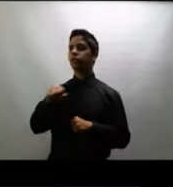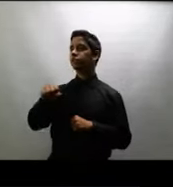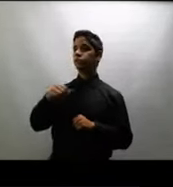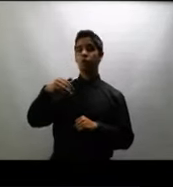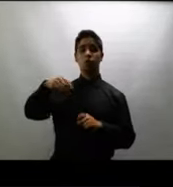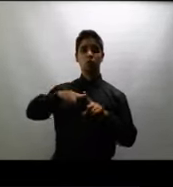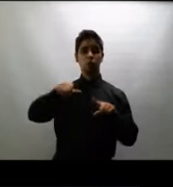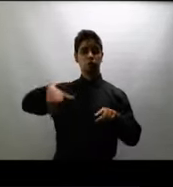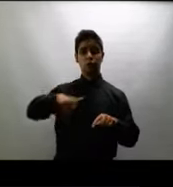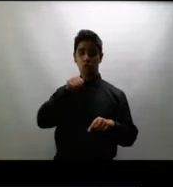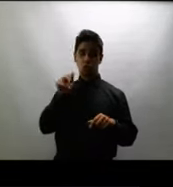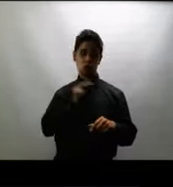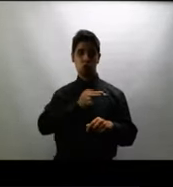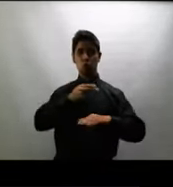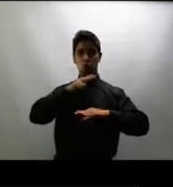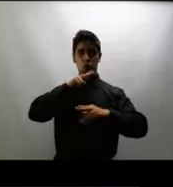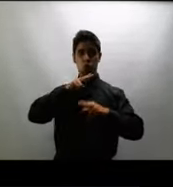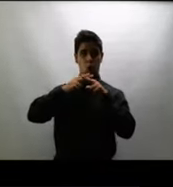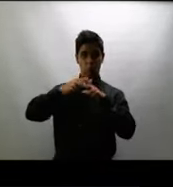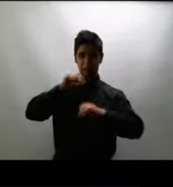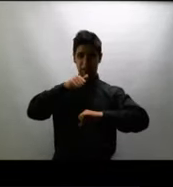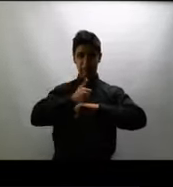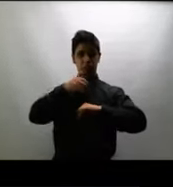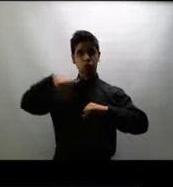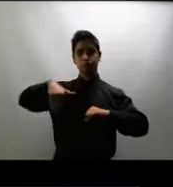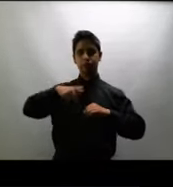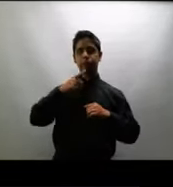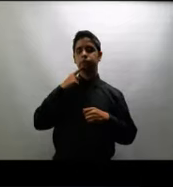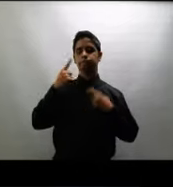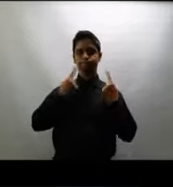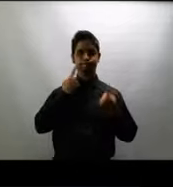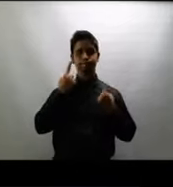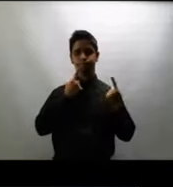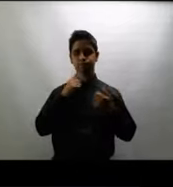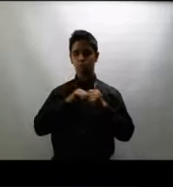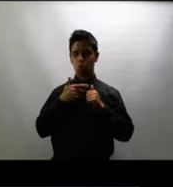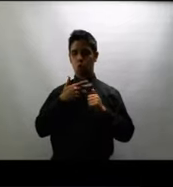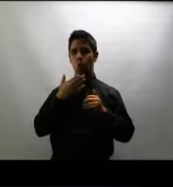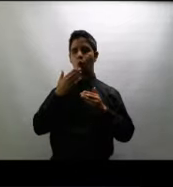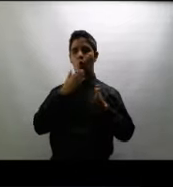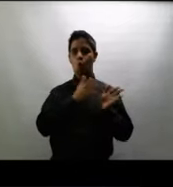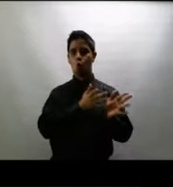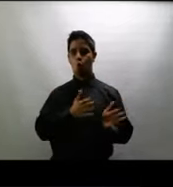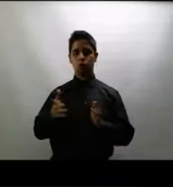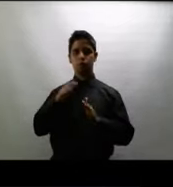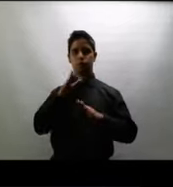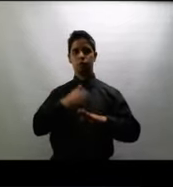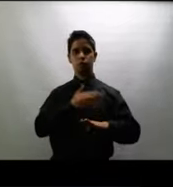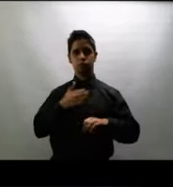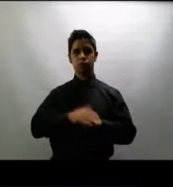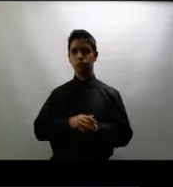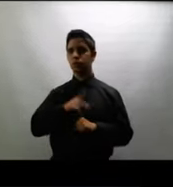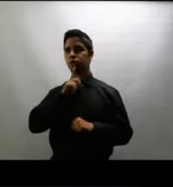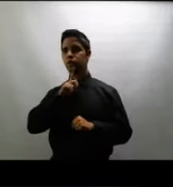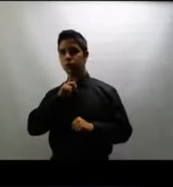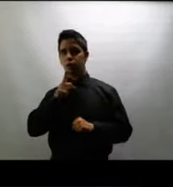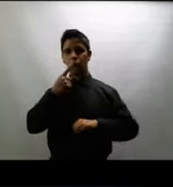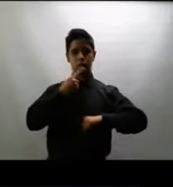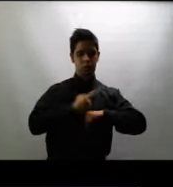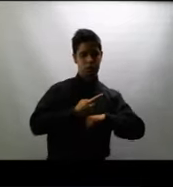teníamos ni nombre del CD, nos da con decir, pues vamos a ver cómo ponemos el orden de las canciones. Y yo le digo a él, es que hay días que uno está